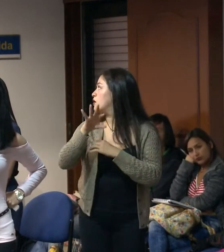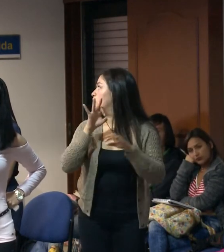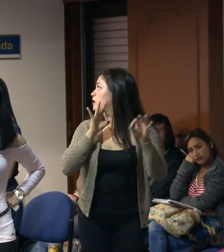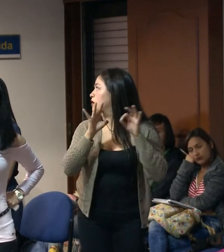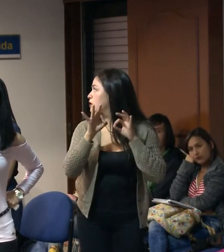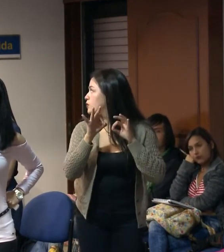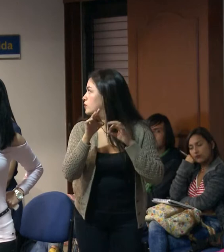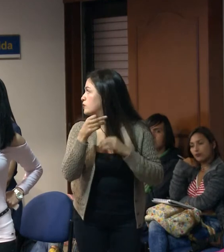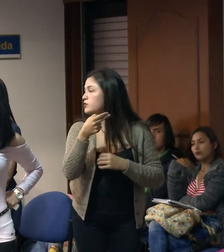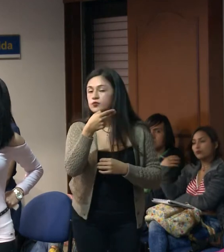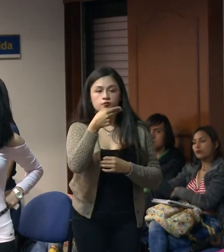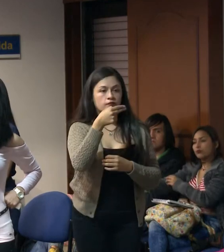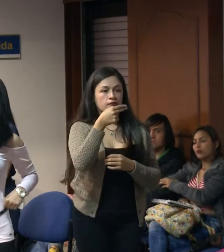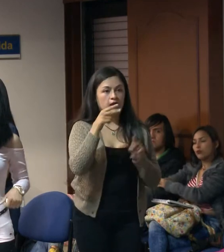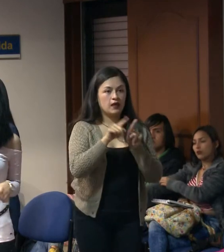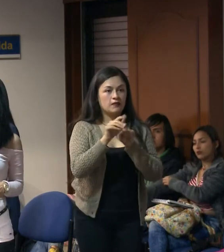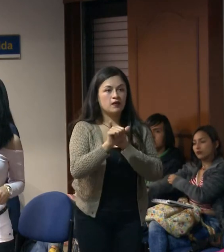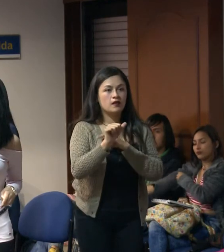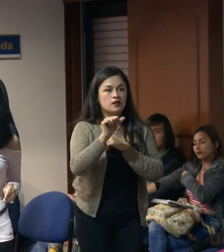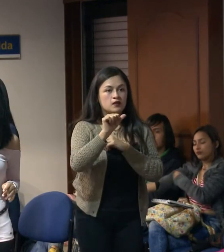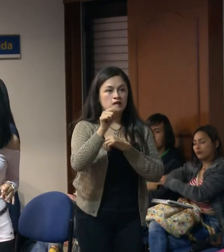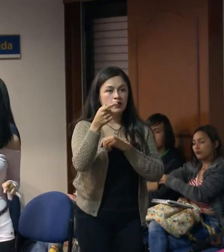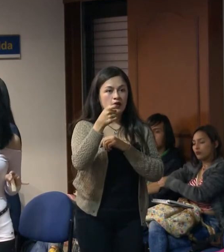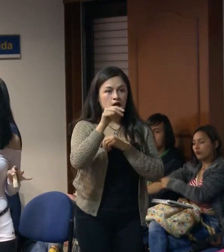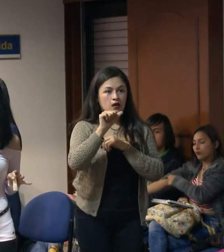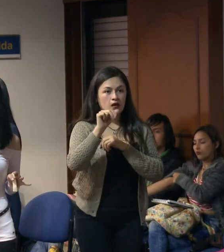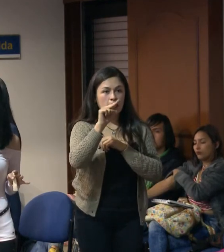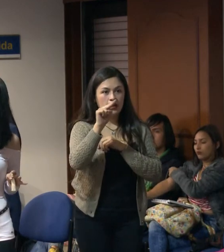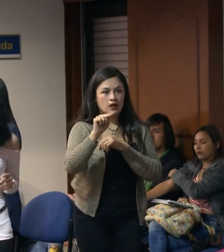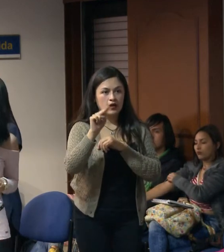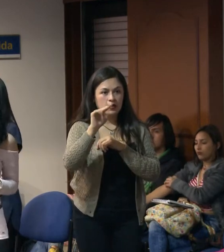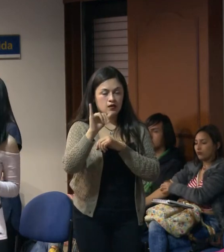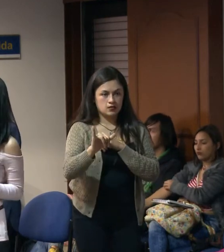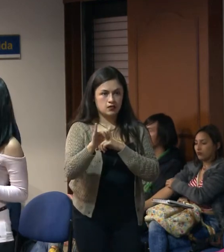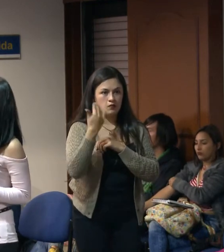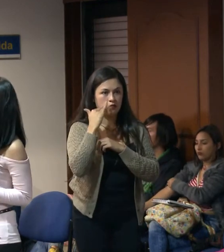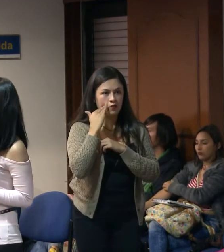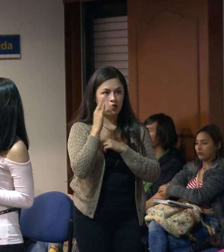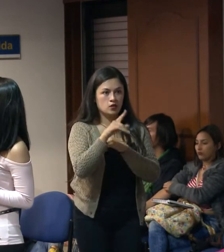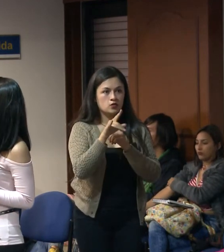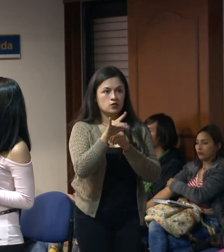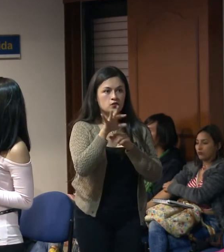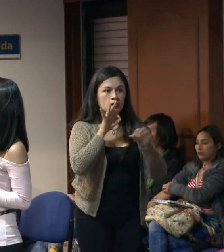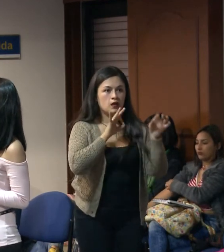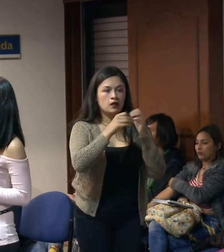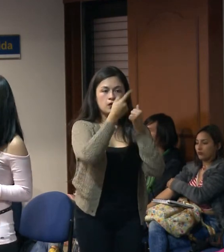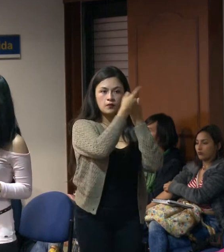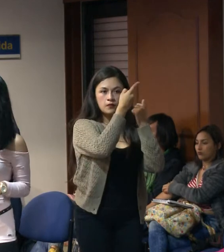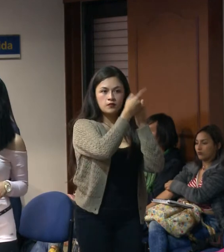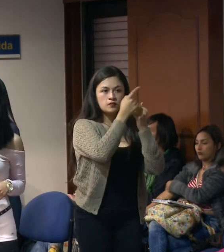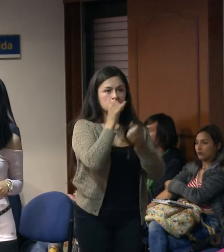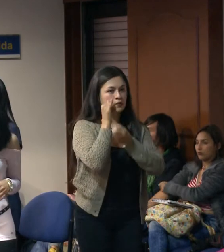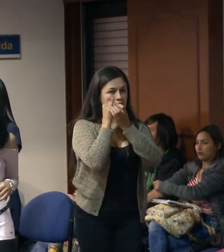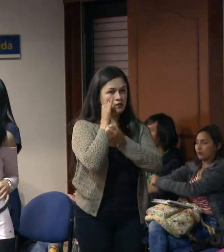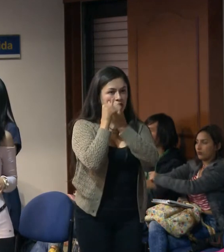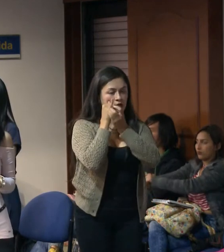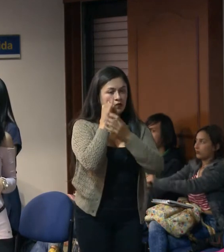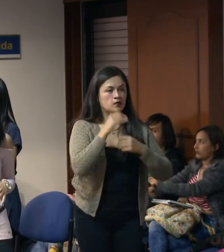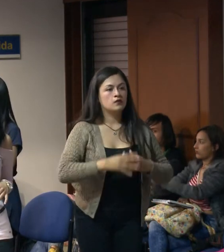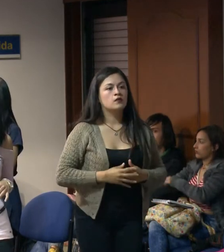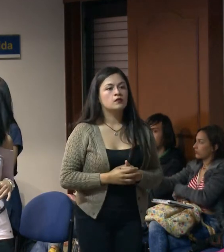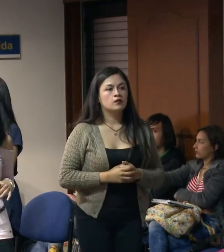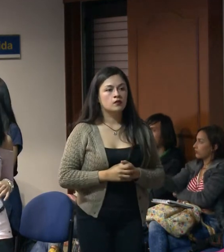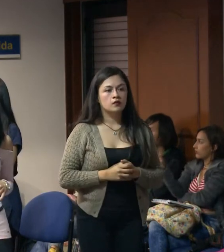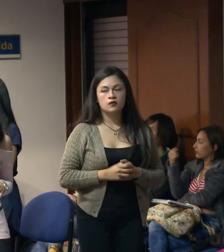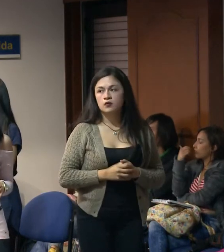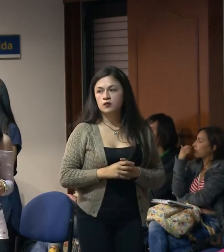pedagogas italianas que propusieron 5 principios pedagógicos. Entonces, dentro de ellos se encuentra el carácter globalizador, que como